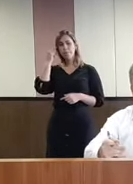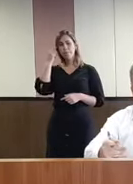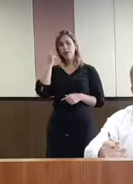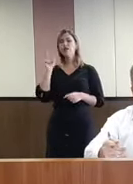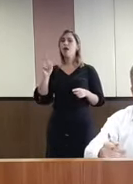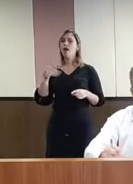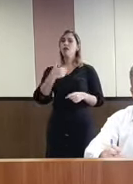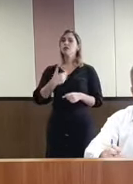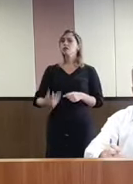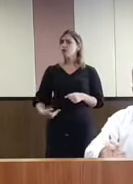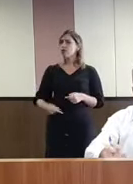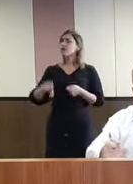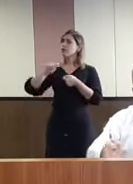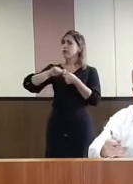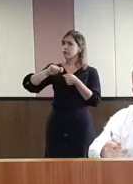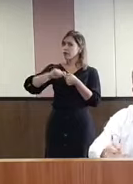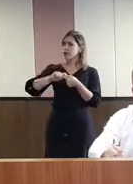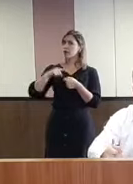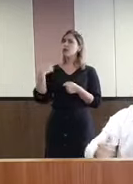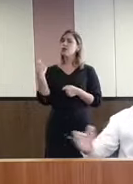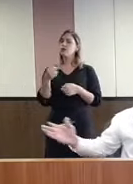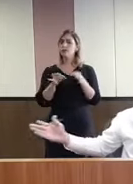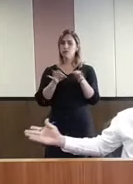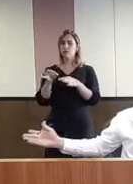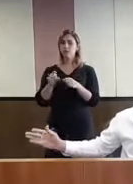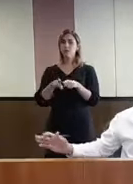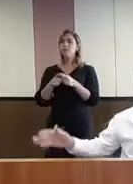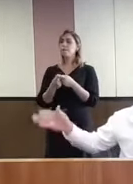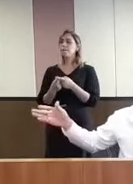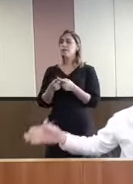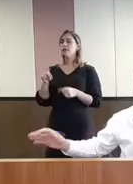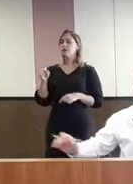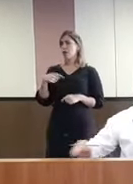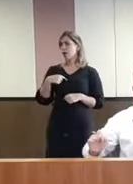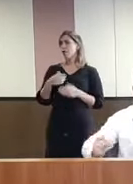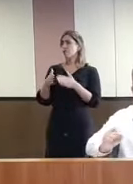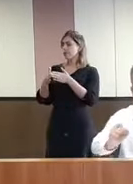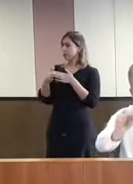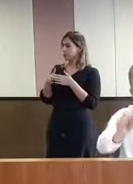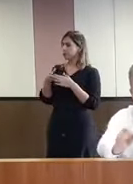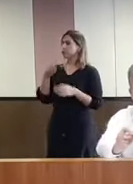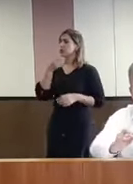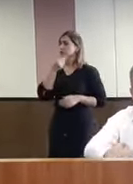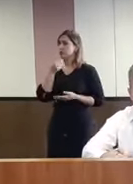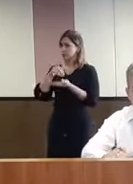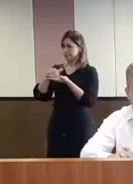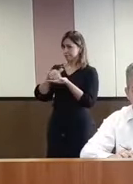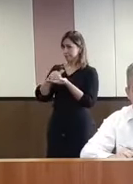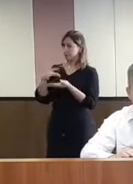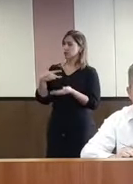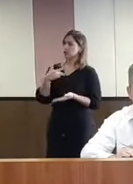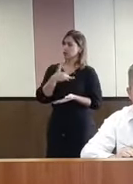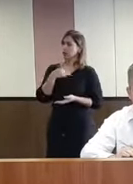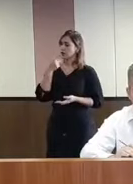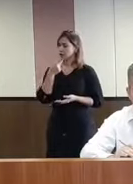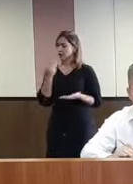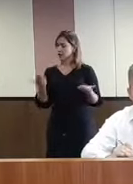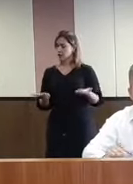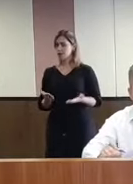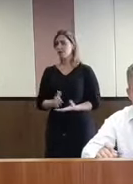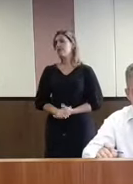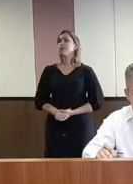este governo pensa, e é assim que nós vamos conduzir. Mas eu peço ao Gilberto que fale mais tecnicamente, porque é assim que deve ser a conduta neste